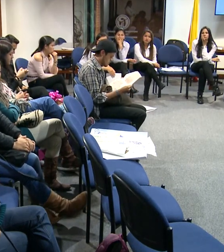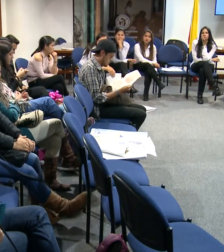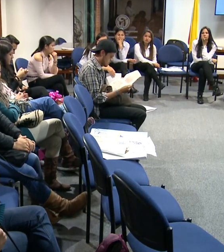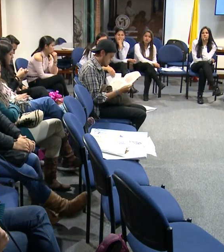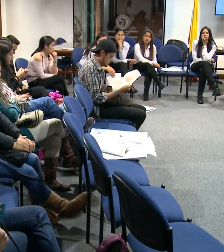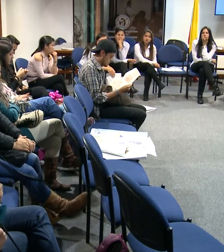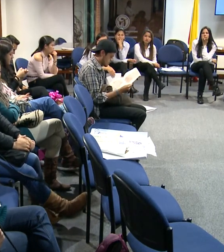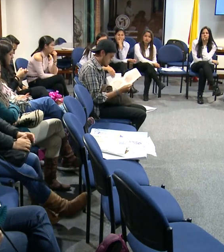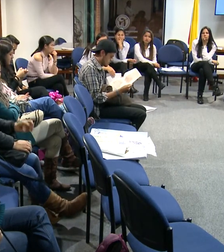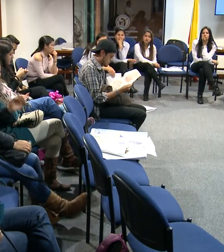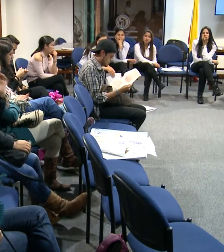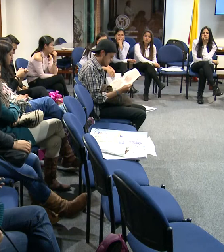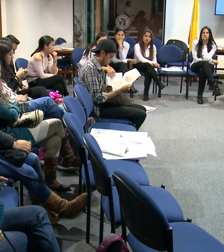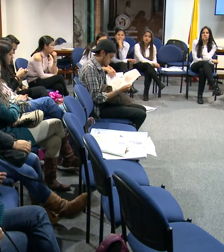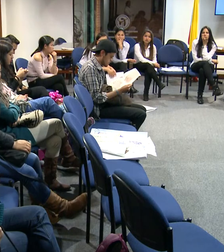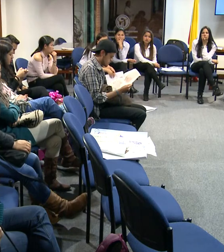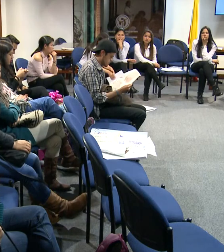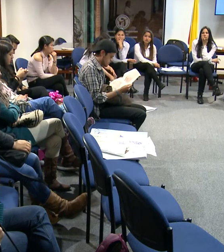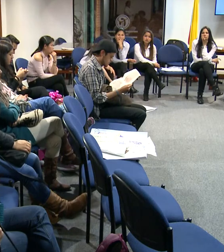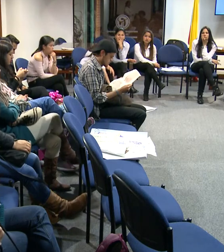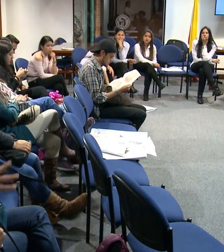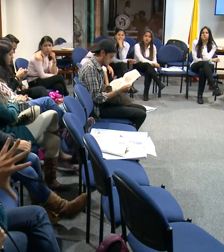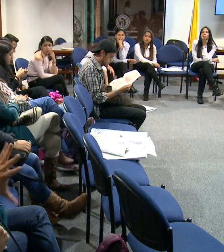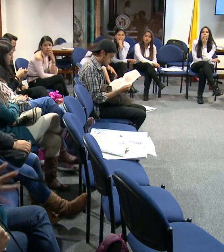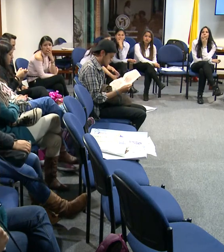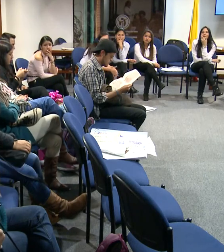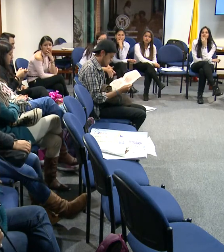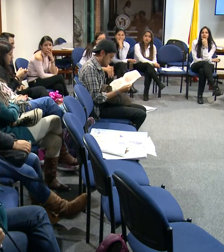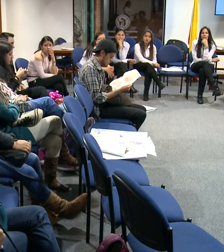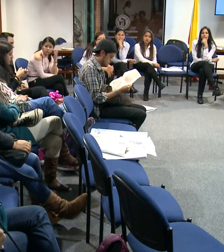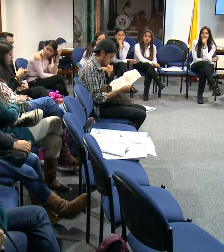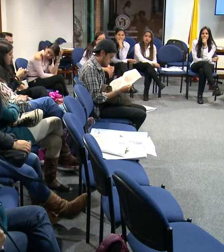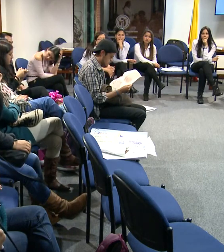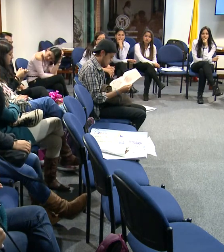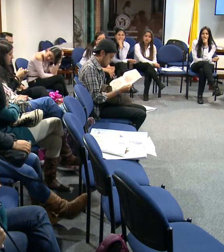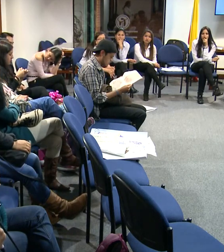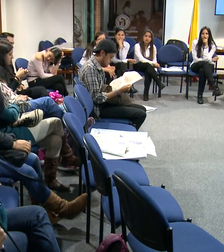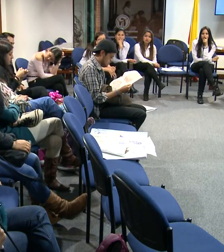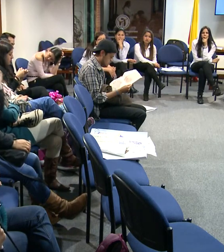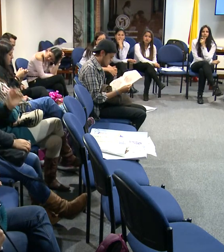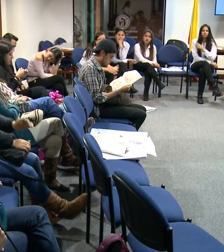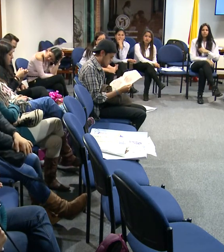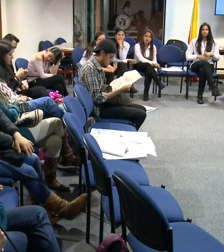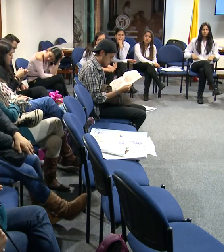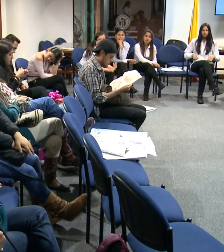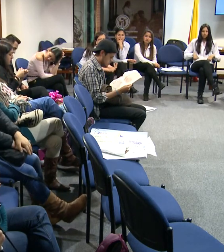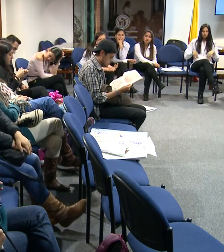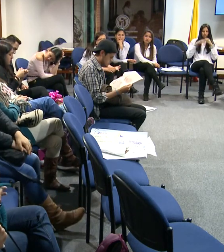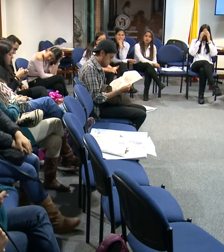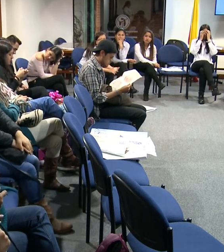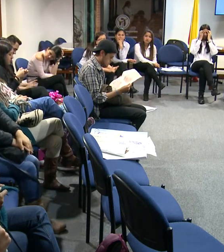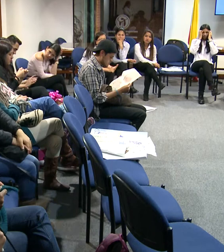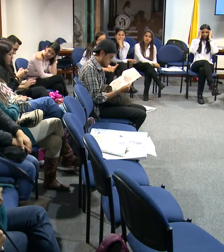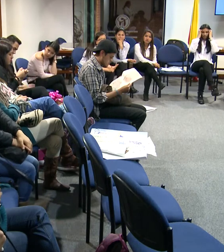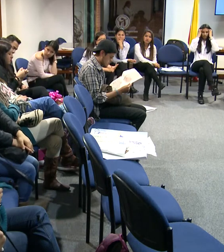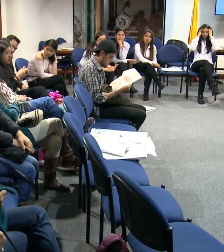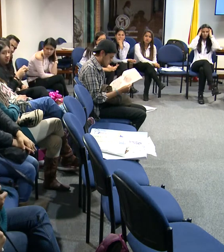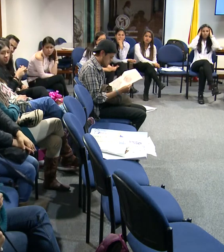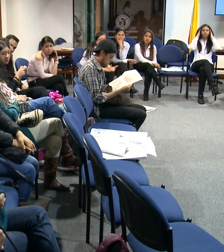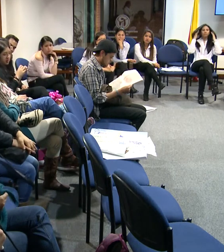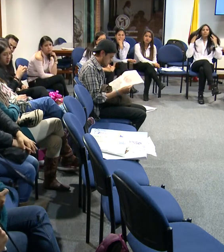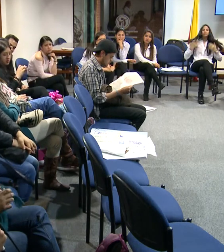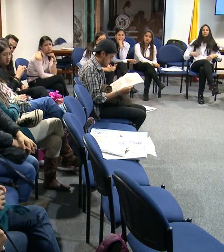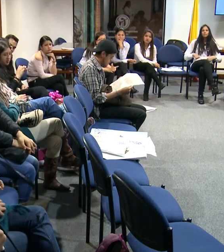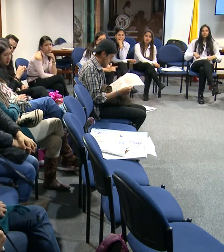virtual para formar. Entonces, digamos que desde esa perspectiva quisiera, no sé qué otras cosas hayan visto acá en la